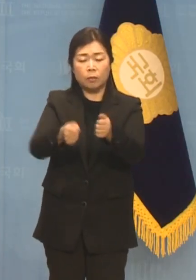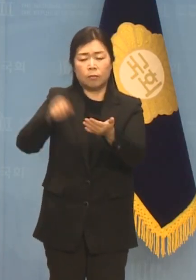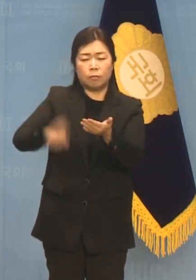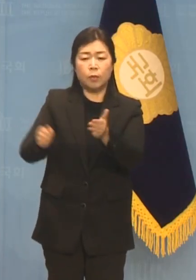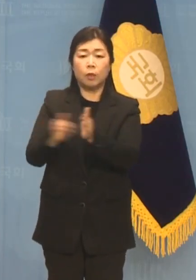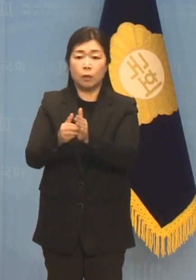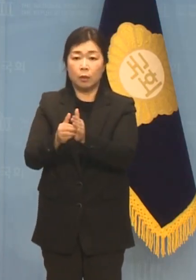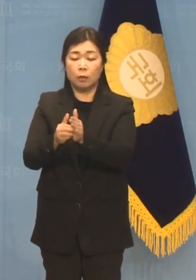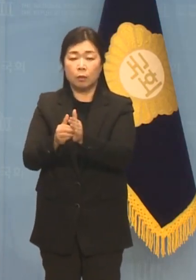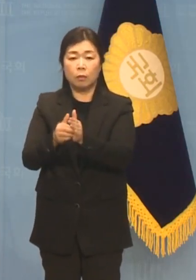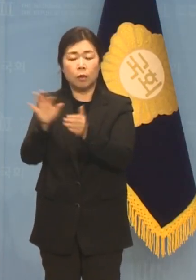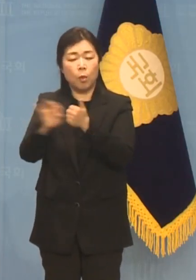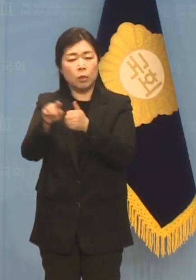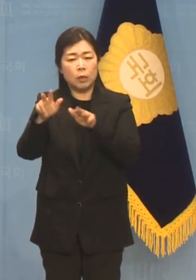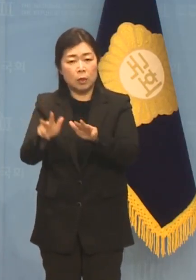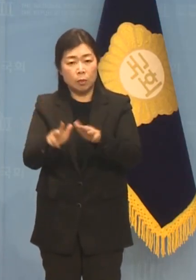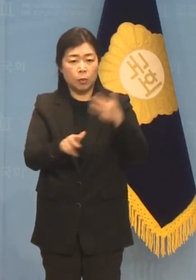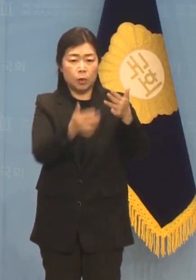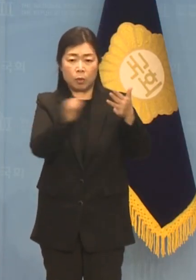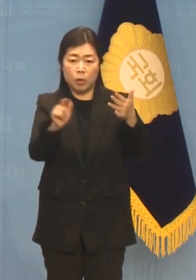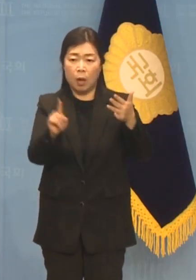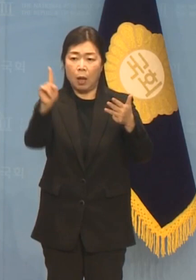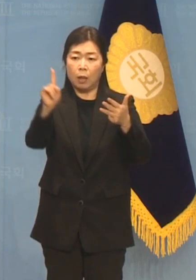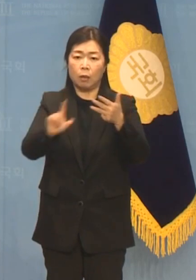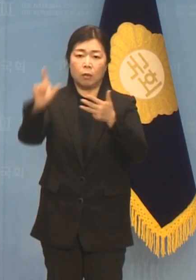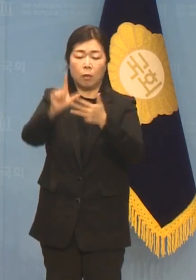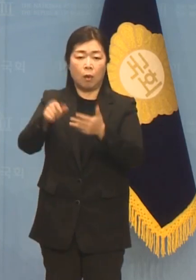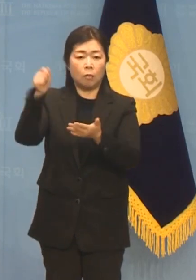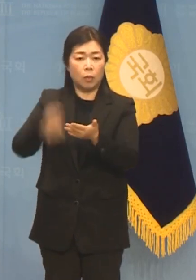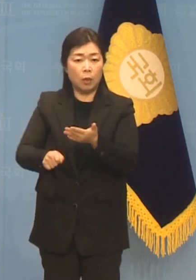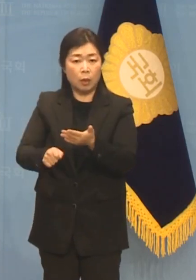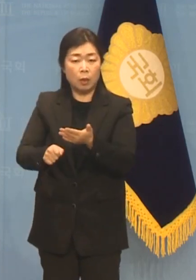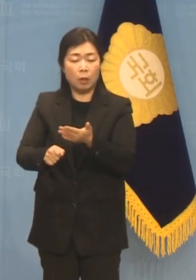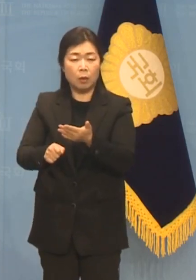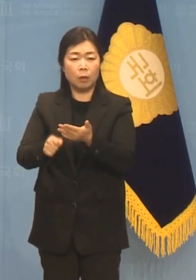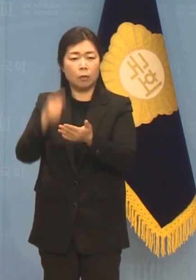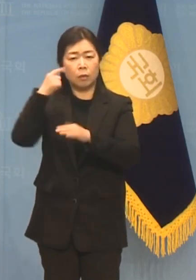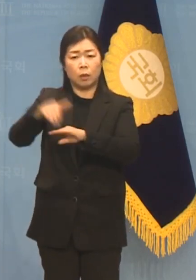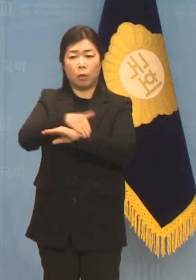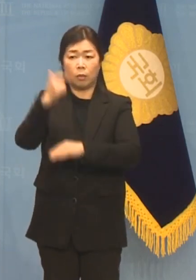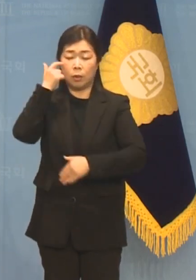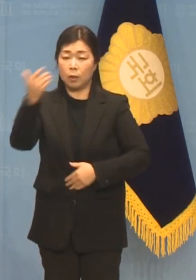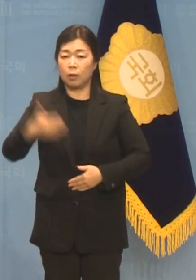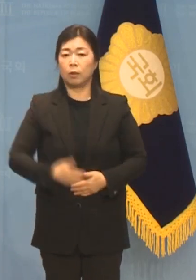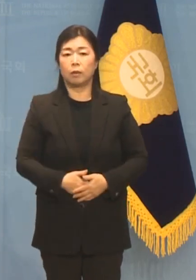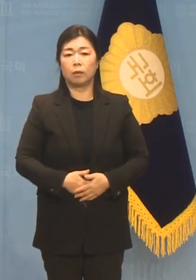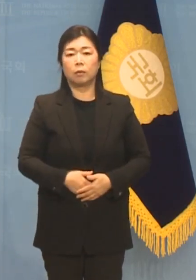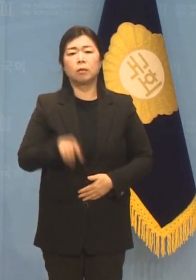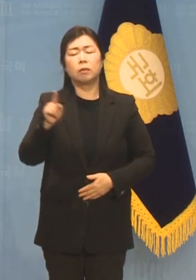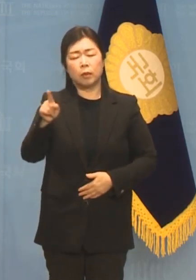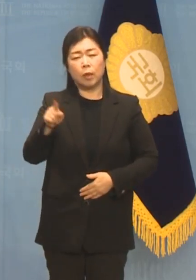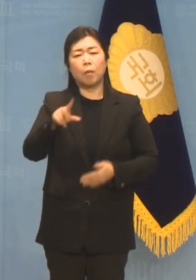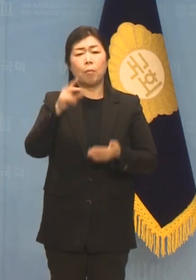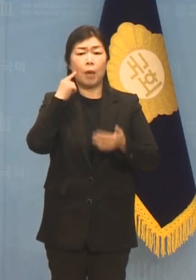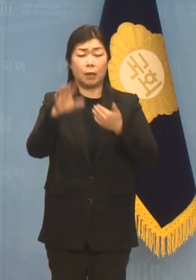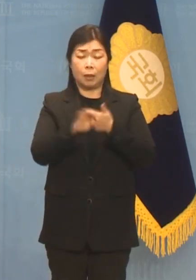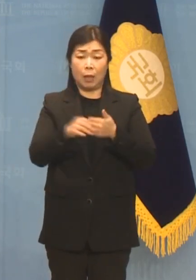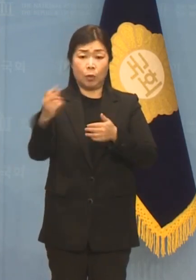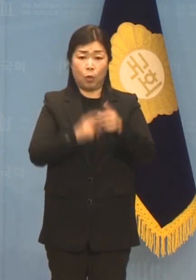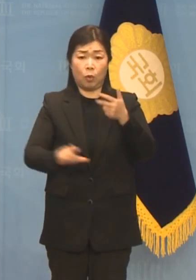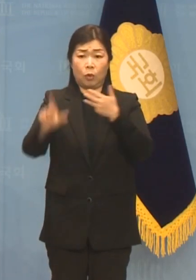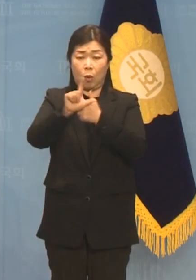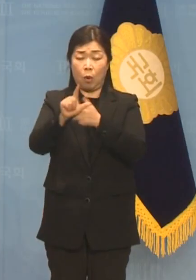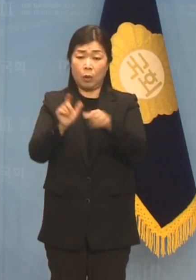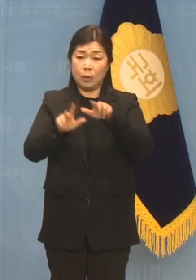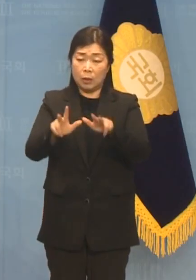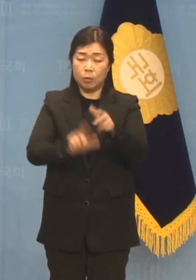것 아닙니까? 무효인 행위는 추안될 수 없습니다. 만약 이마저 임명한다면 더